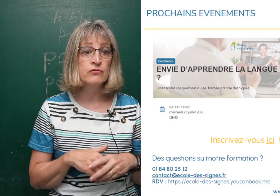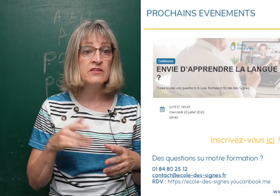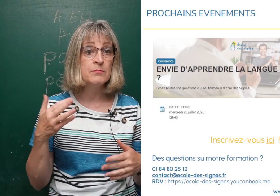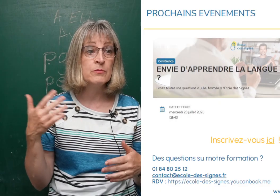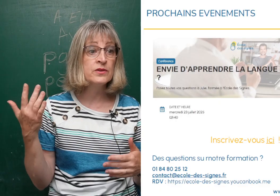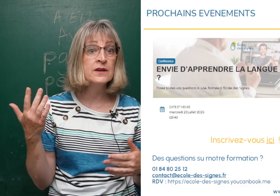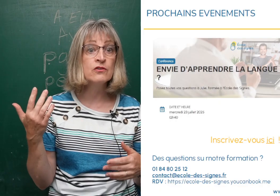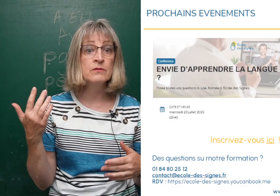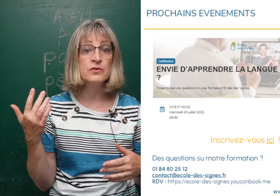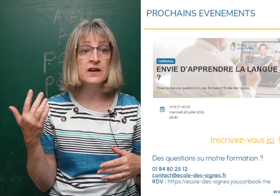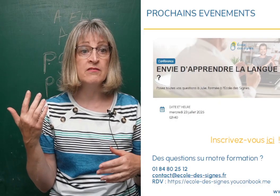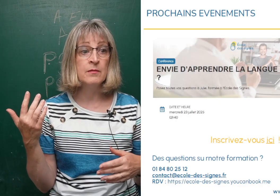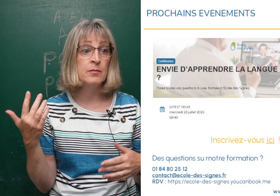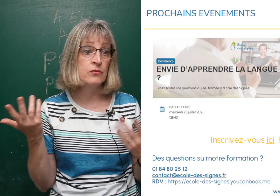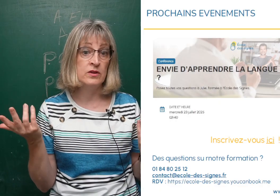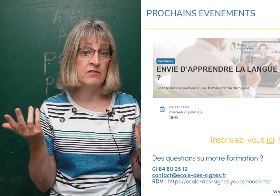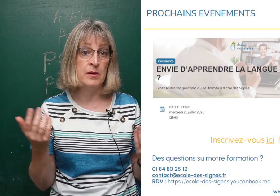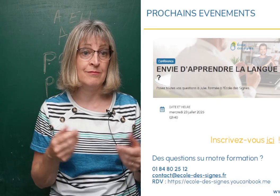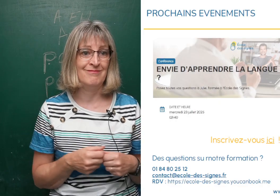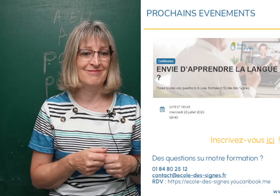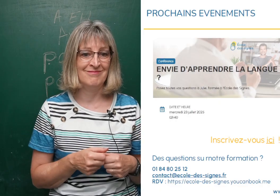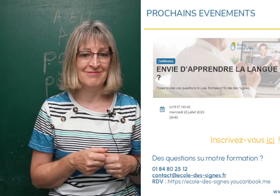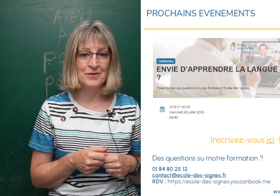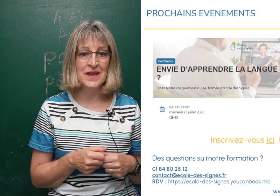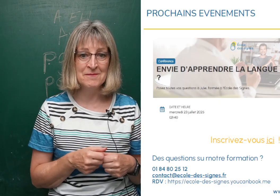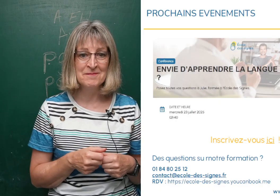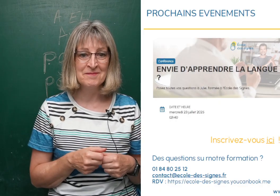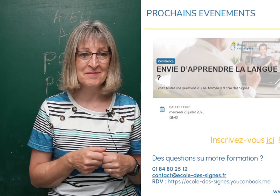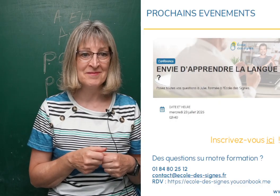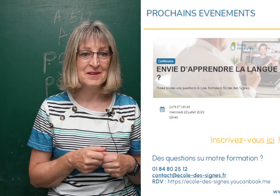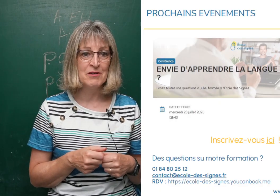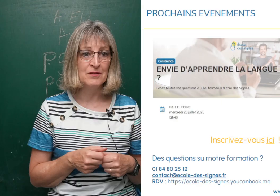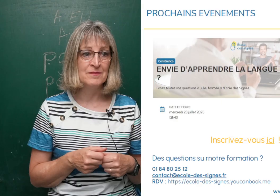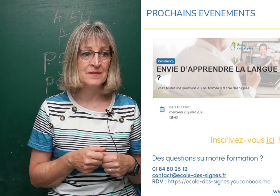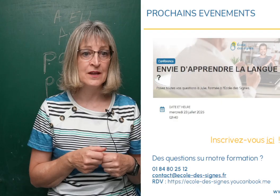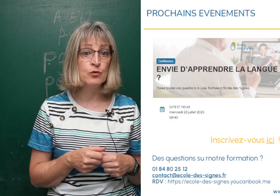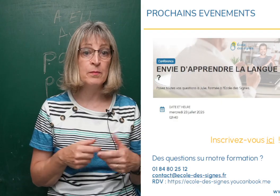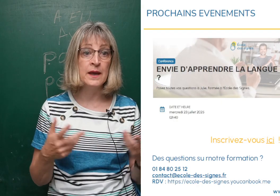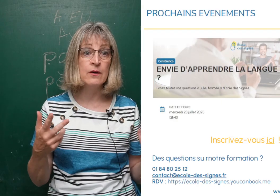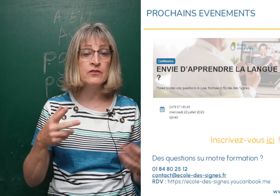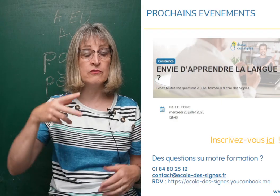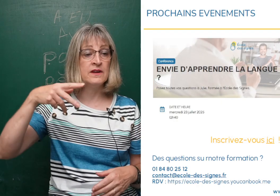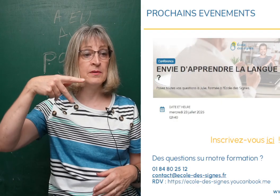ai pas montrés quand je vous ai montré l'alphabet parce qu'on ne les fait pas. Ok? Voilà. Hein, donc père, si on devait épeler, on